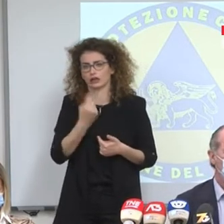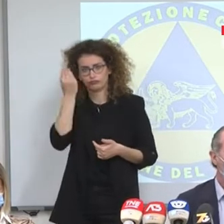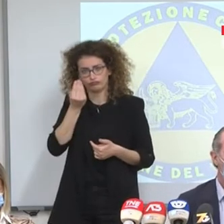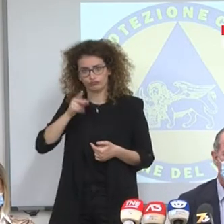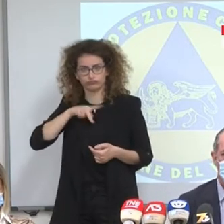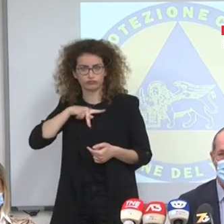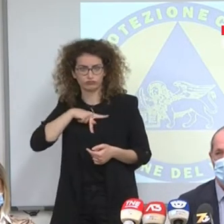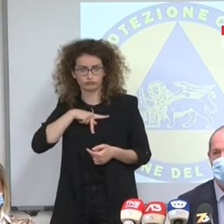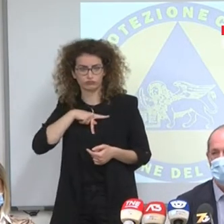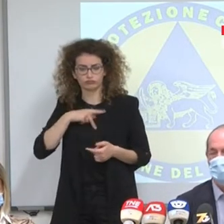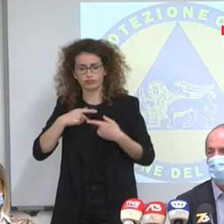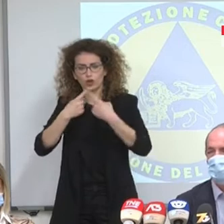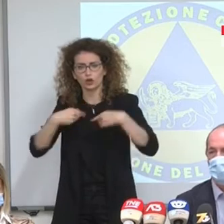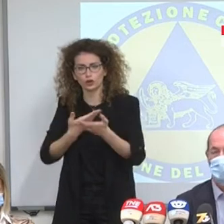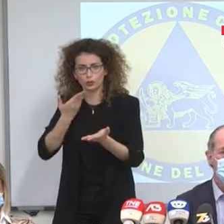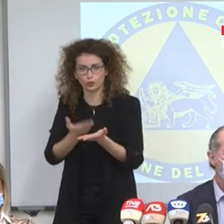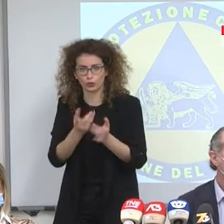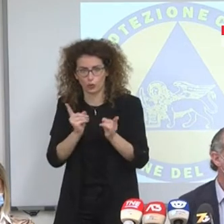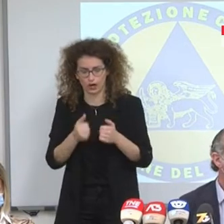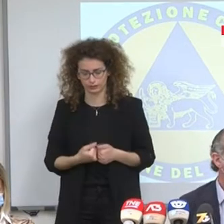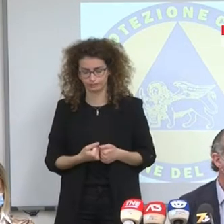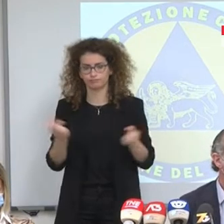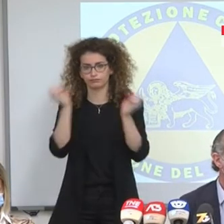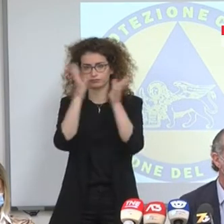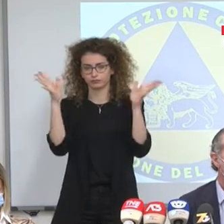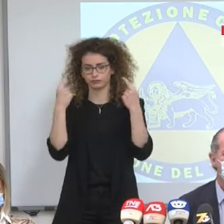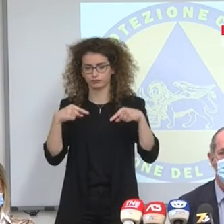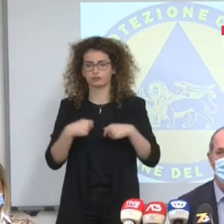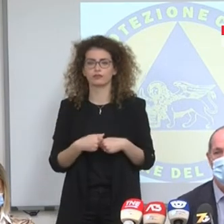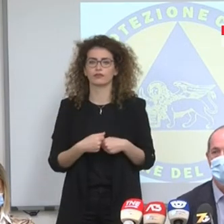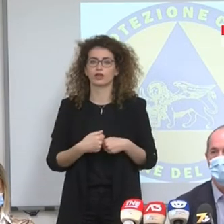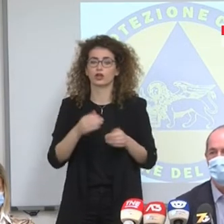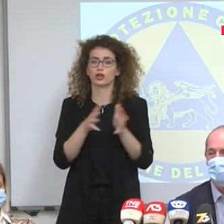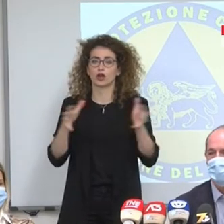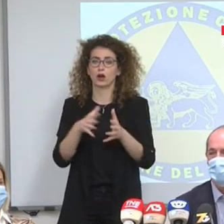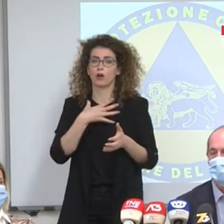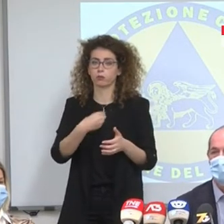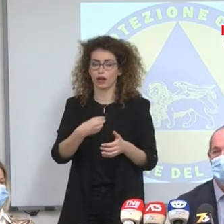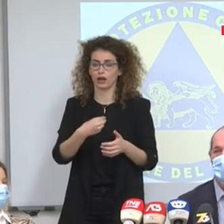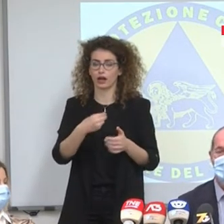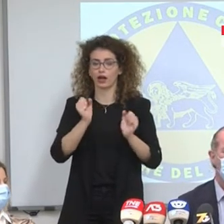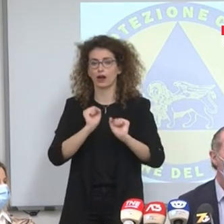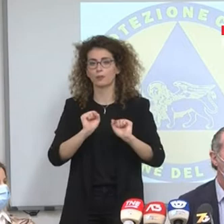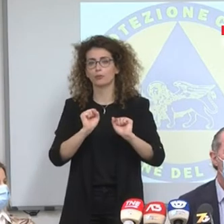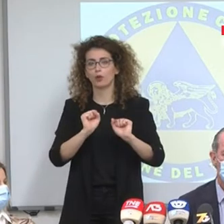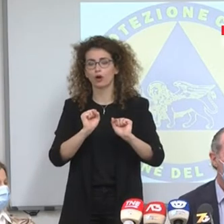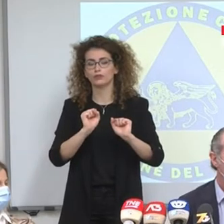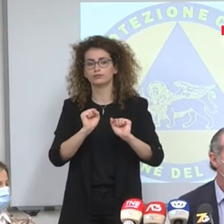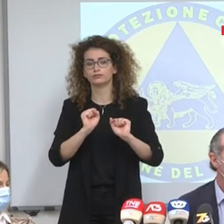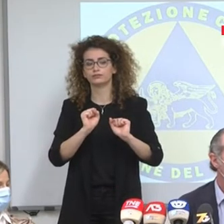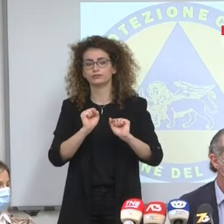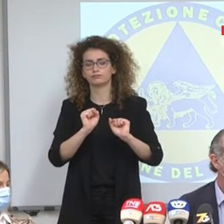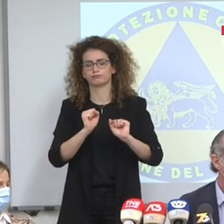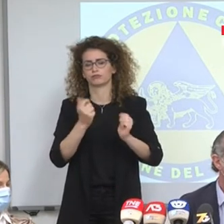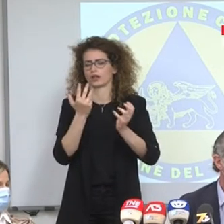cosa porto in riunione. Porto l'idea che in zona bianca ci sia la possibilità di applicare, diciamo, pur